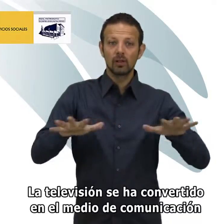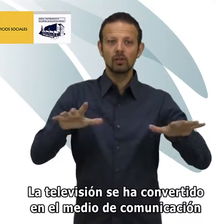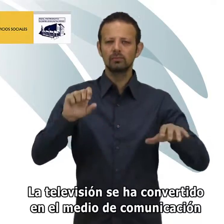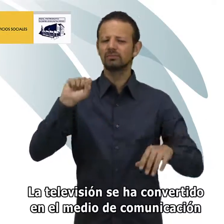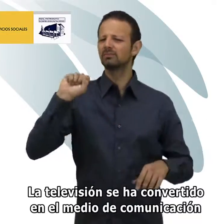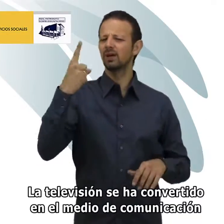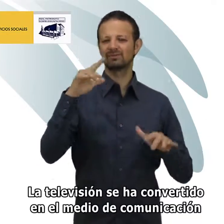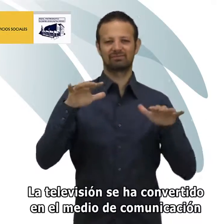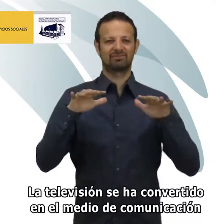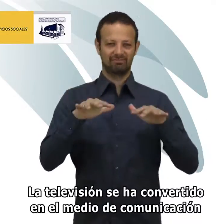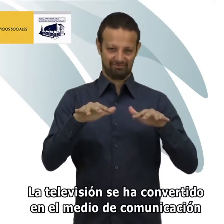más consumido por la población.